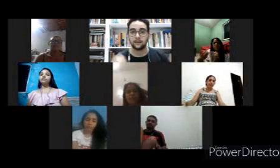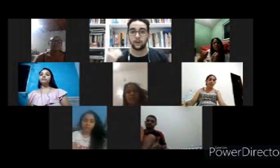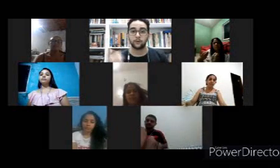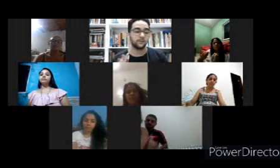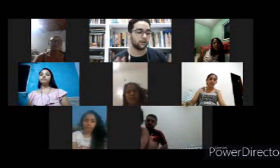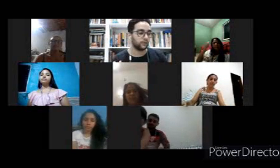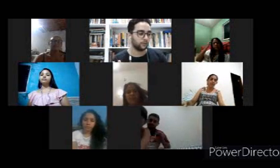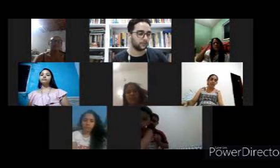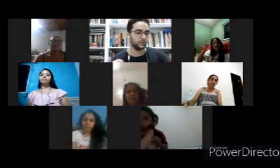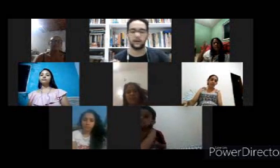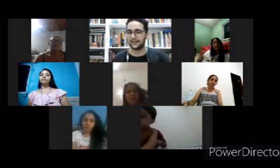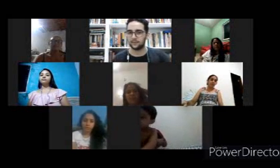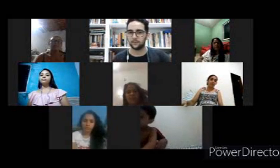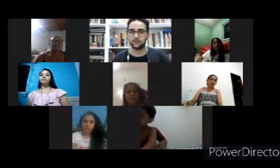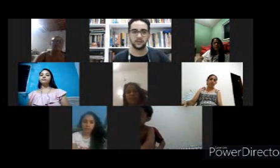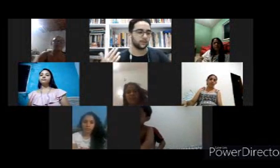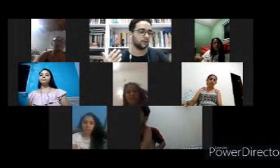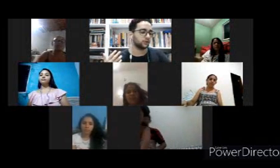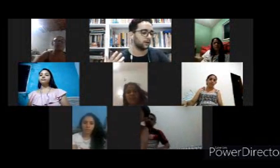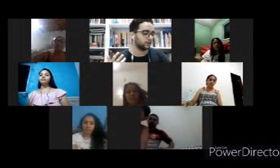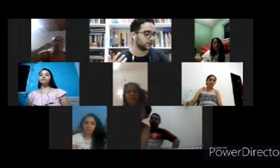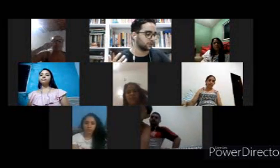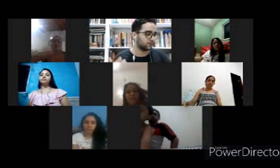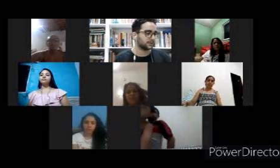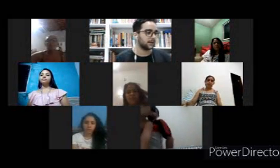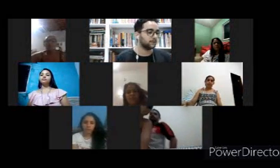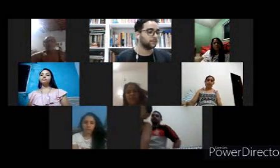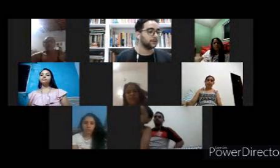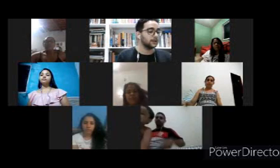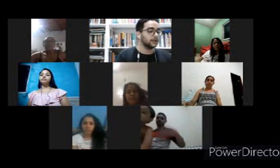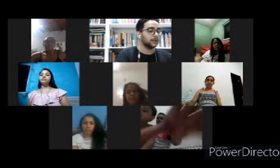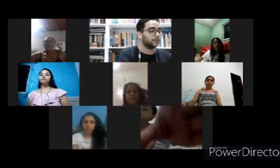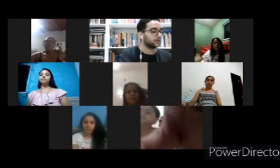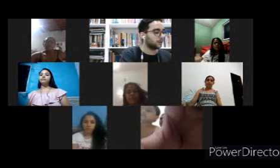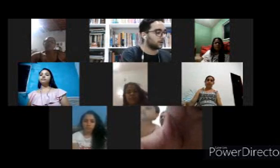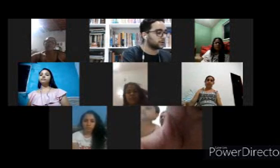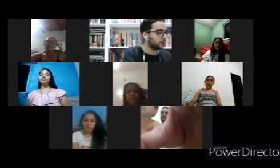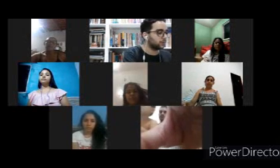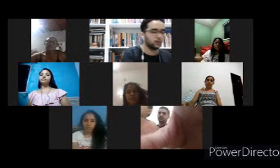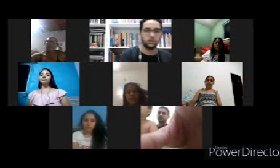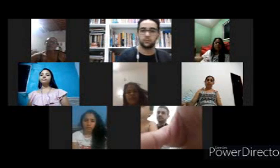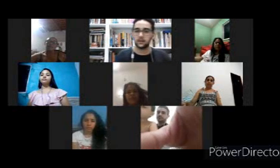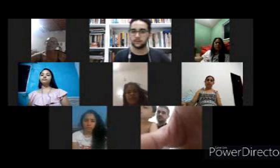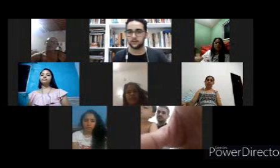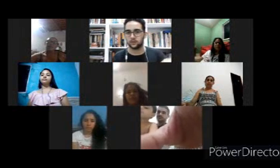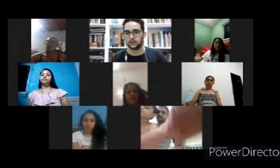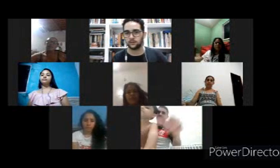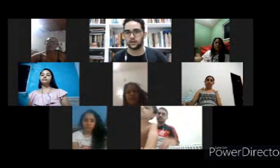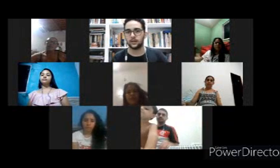Na próxima aula eu não vou pedir tema para vocês, porque na última aula eu já tinha conversado, e na próxima aula eu acho que eu tenho uns temas anotados já aqui